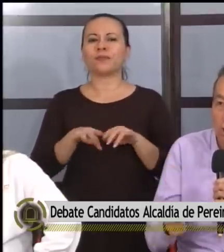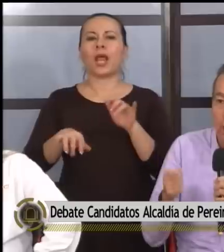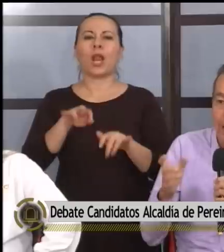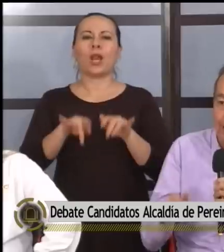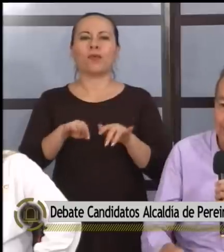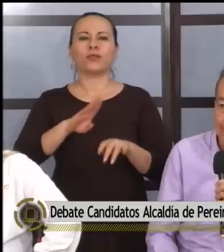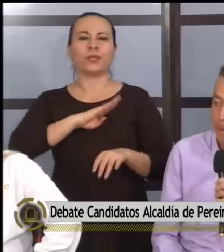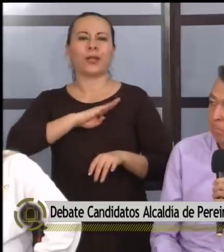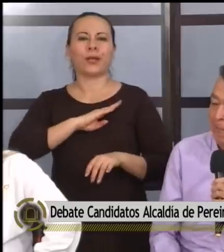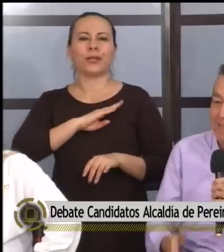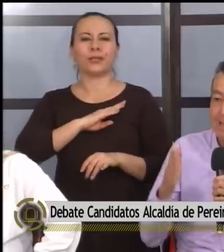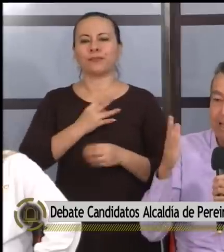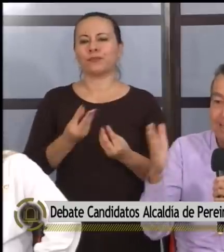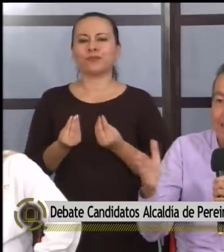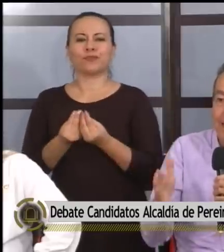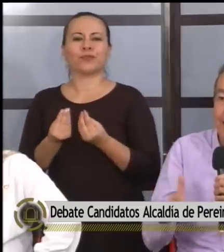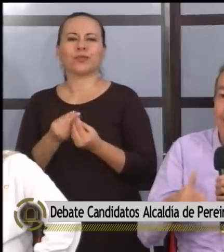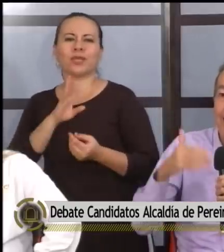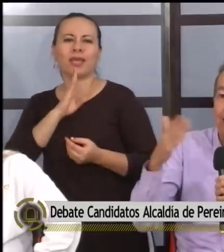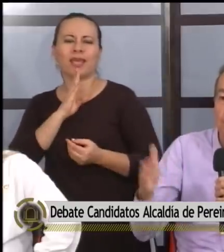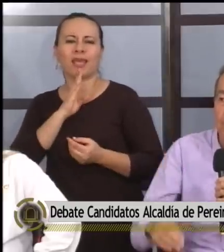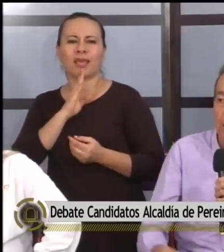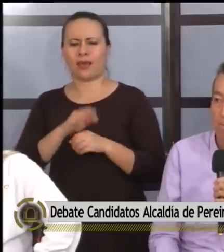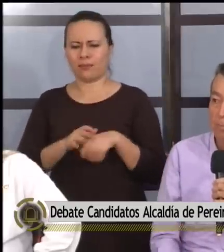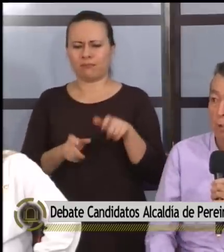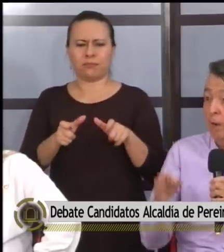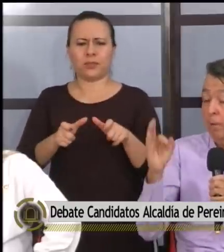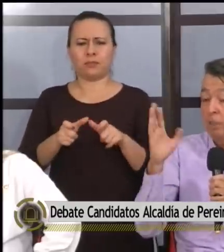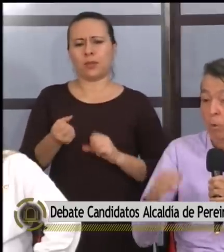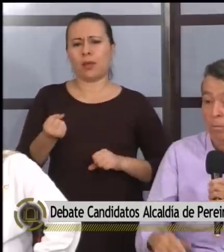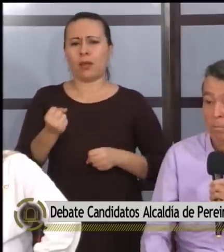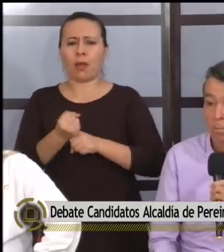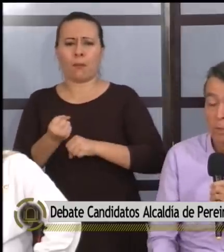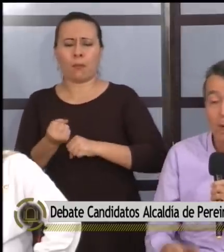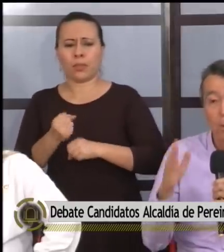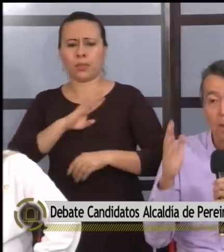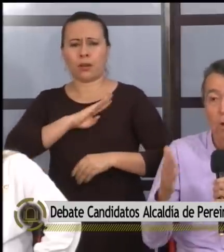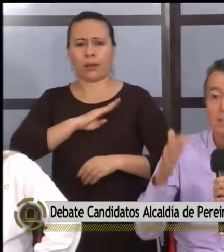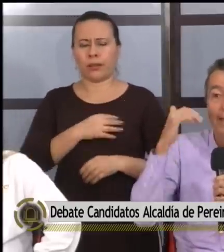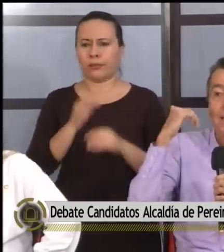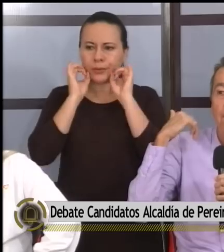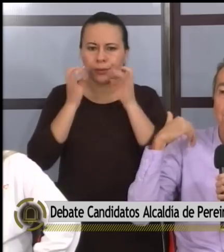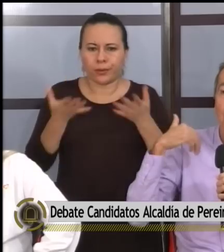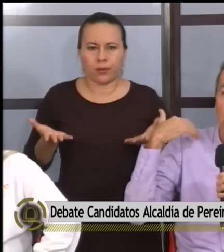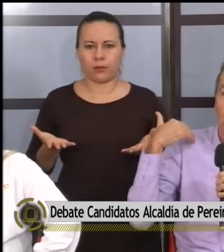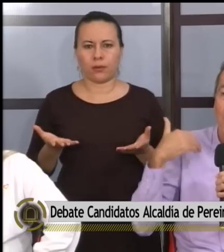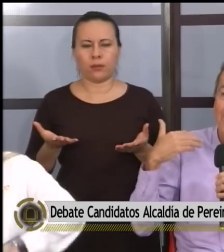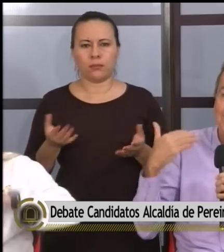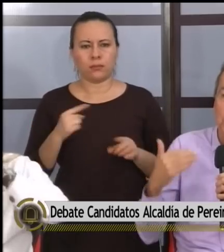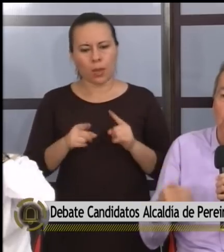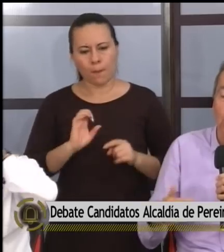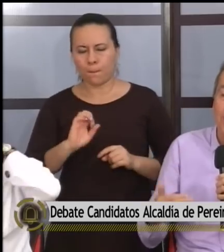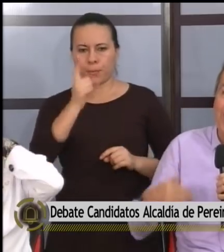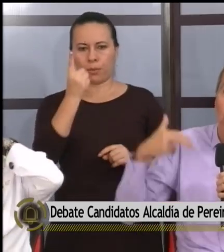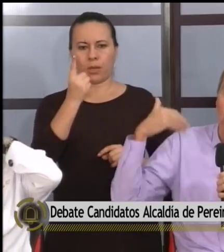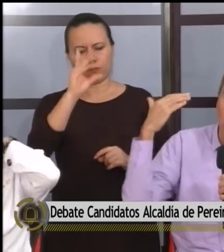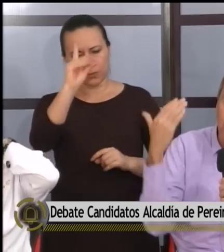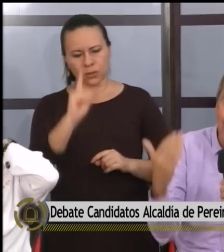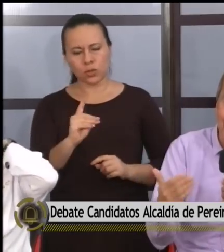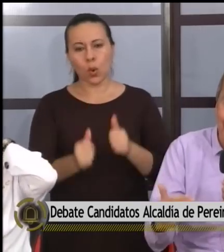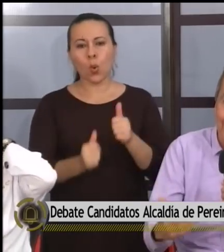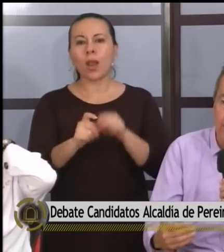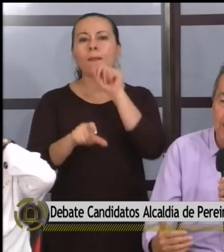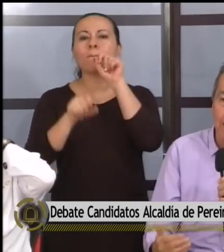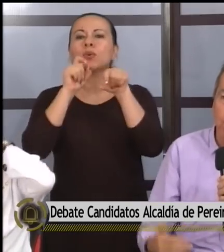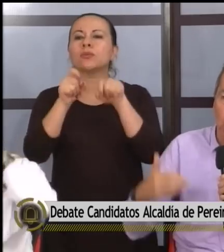los socios de la alcaldía. Allí se decide en qué se invierte. Y eso es gravísimo. Entonces, lo primero es, vamos a tomar la decisión de